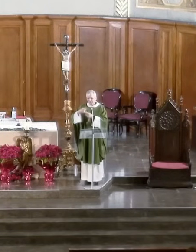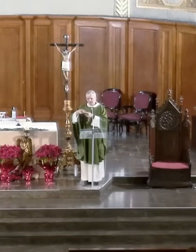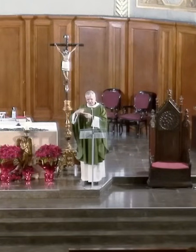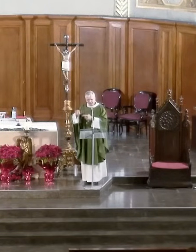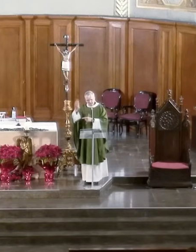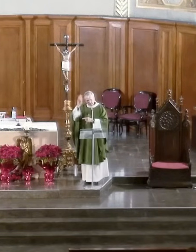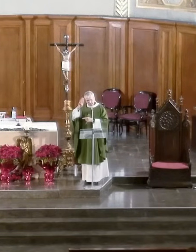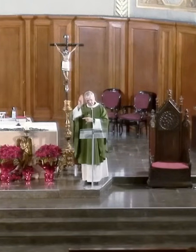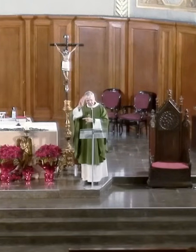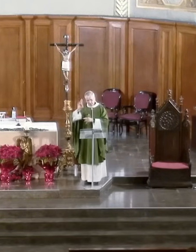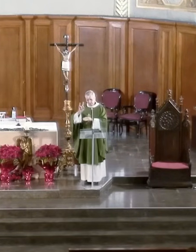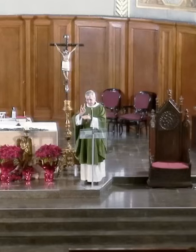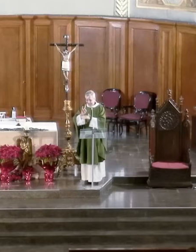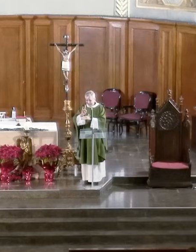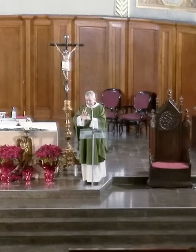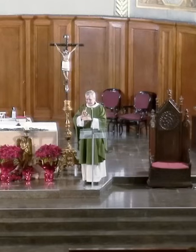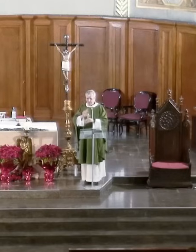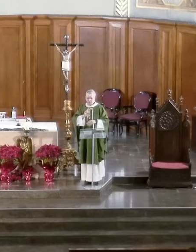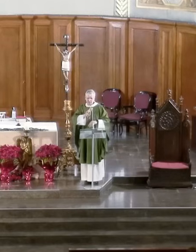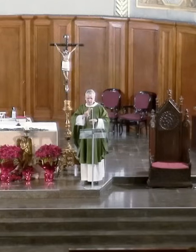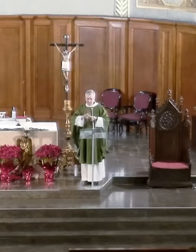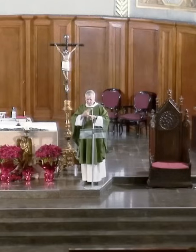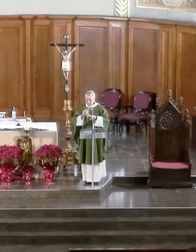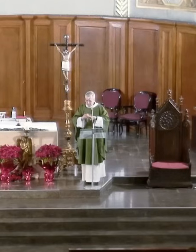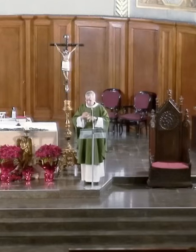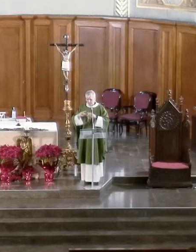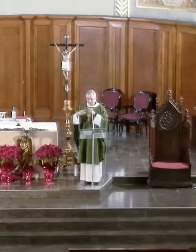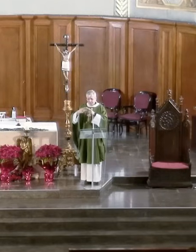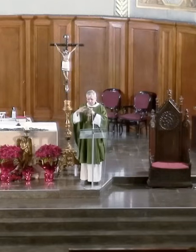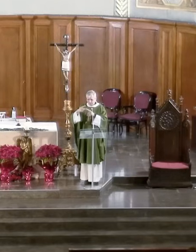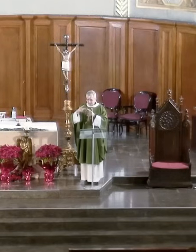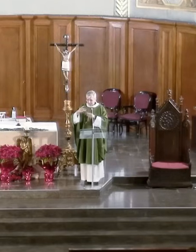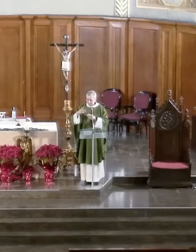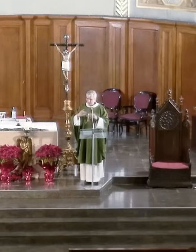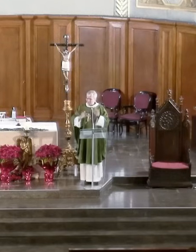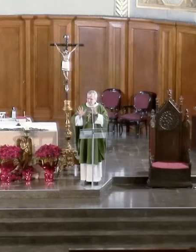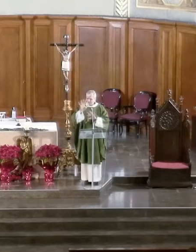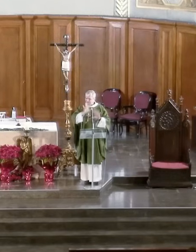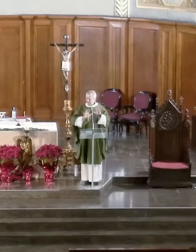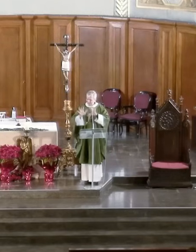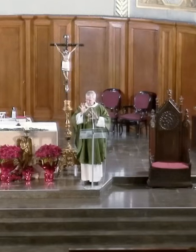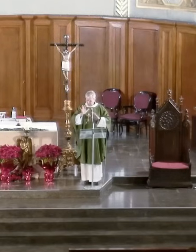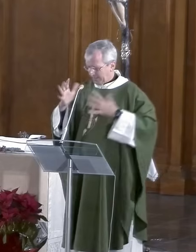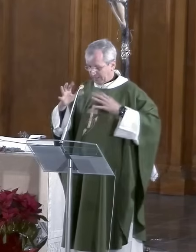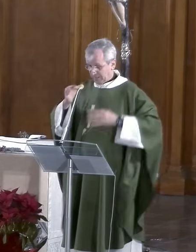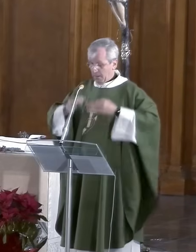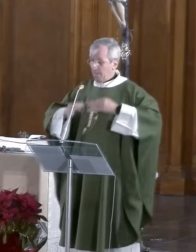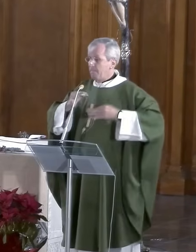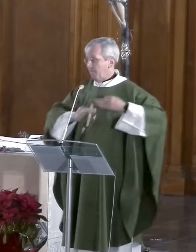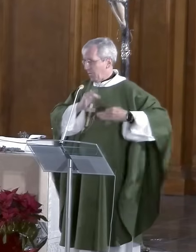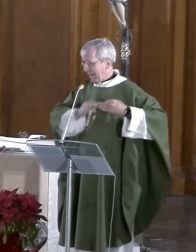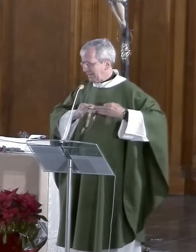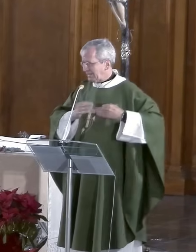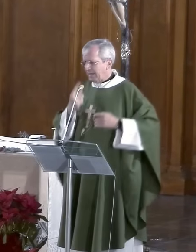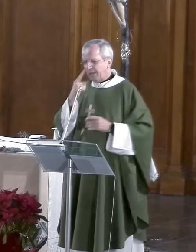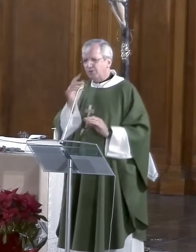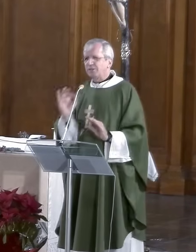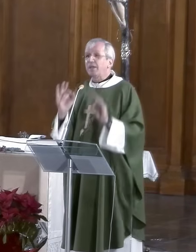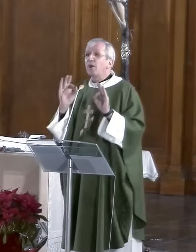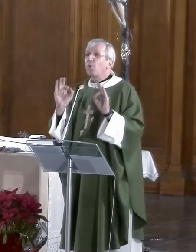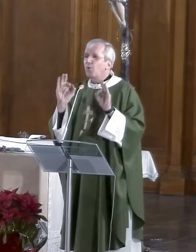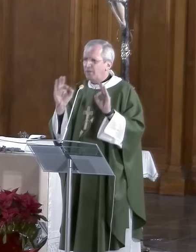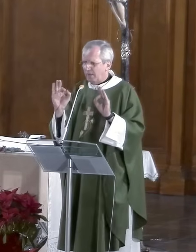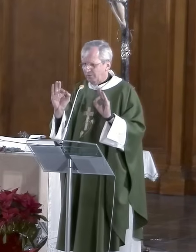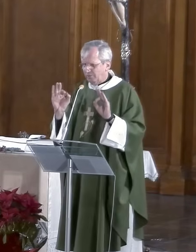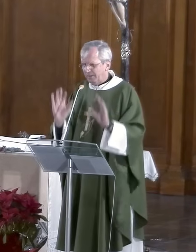fornicación, con estas cosas, diríamos, de engaños en el matrimonio, todas esas cosas que son desórdenes morales, que nos